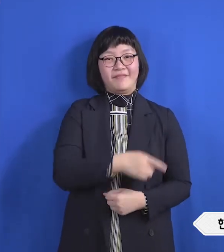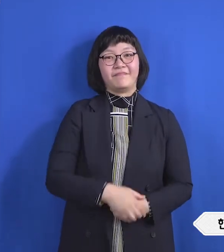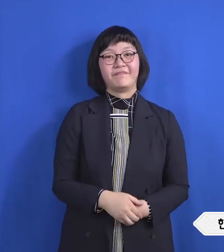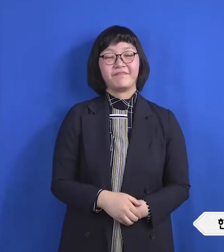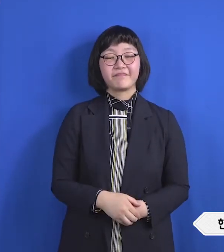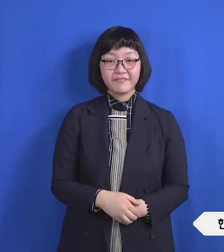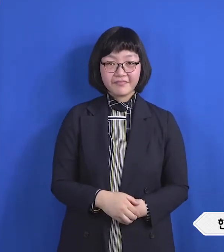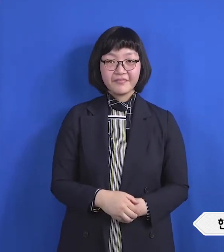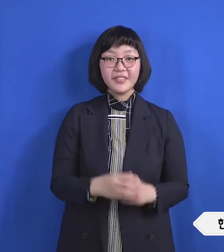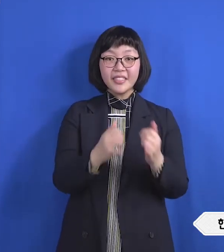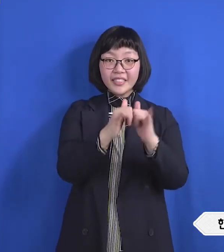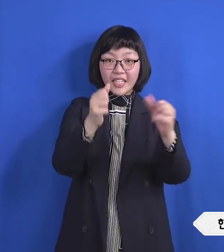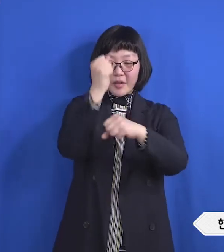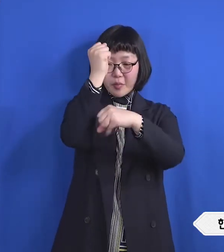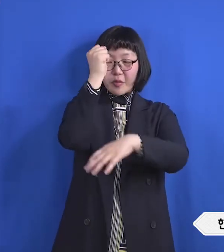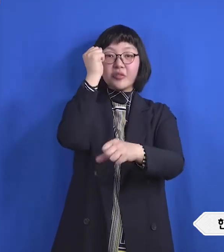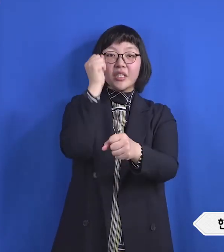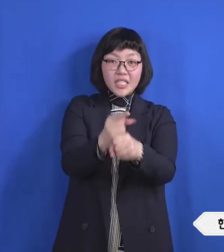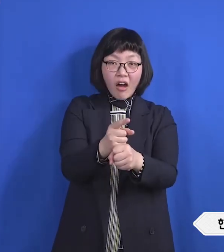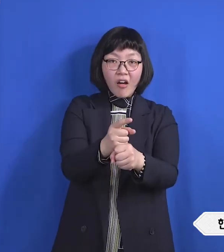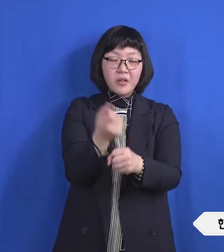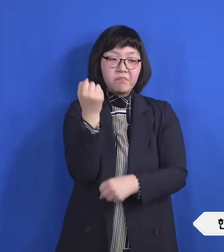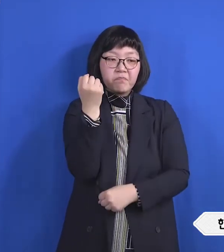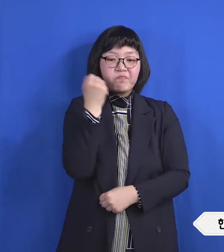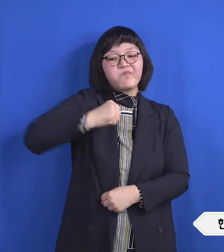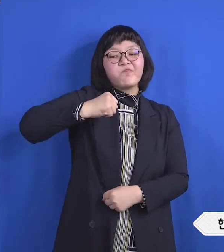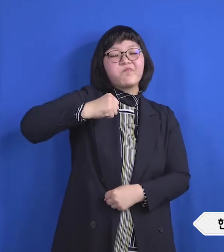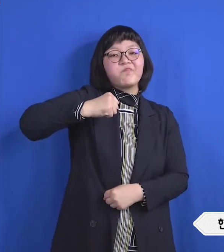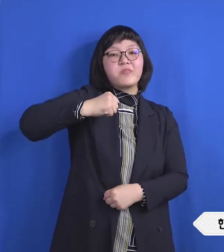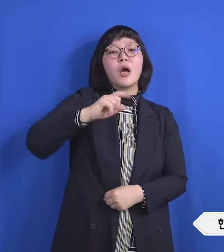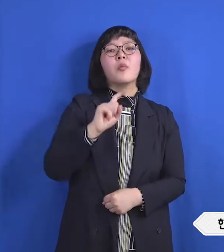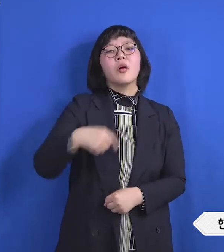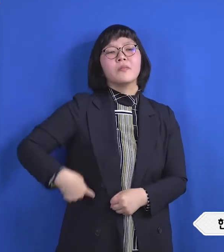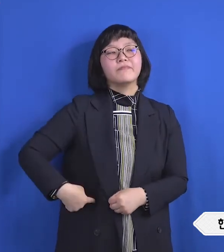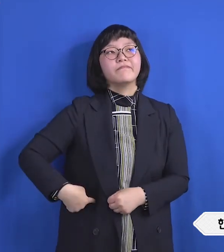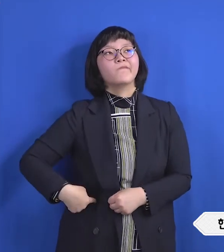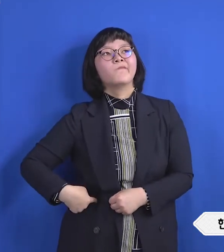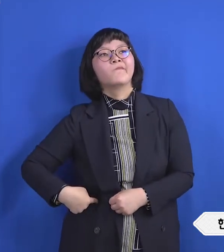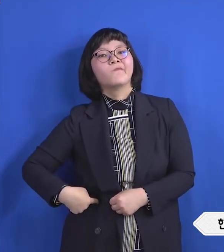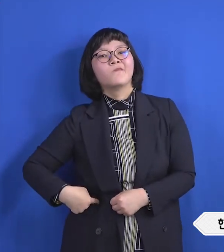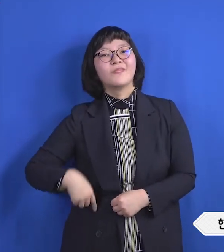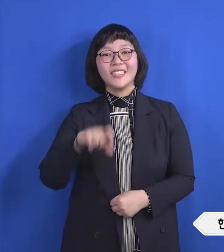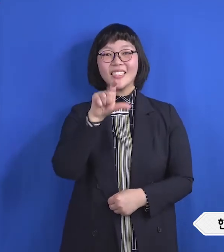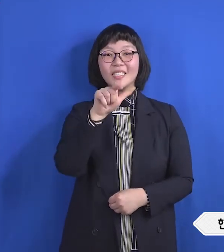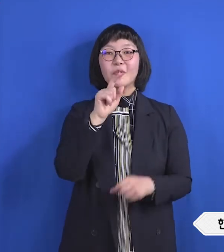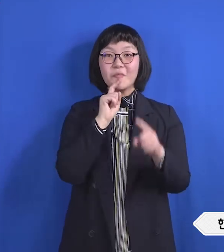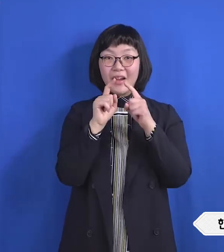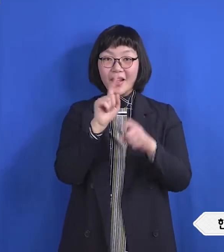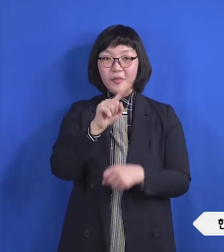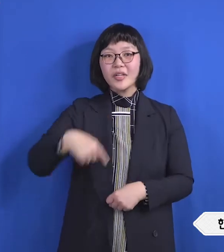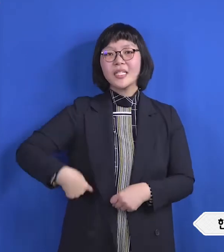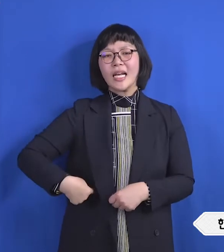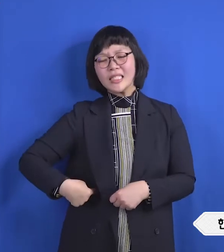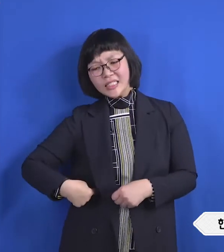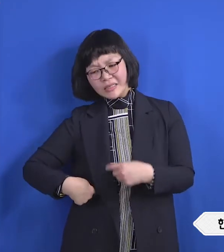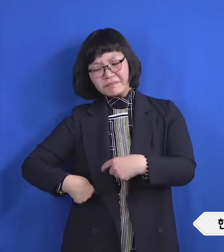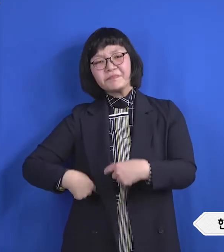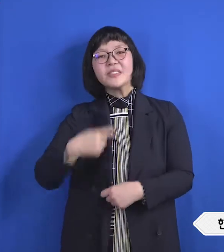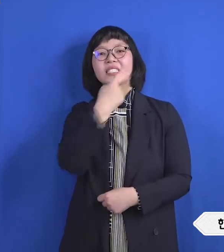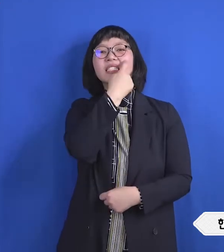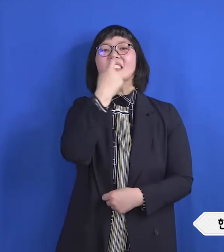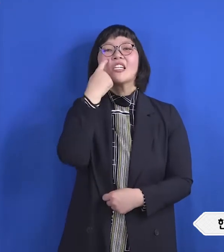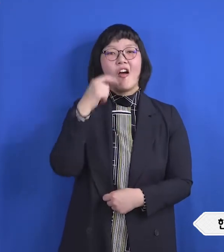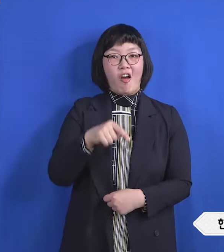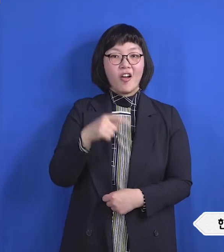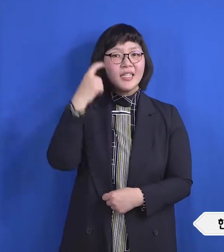그 인간 본성의 법을 어기면 마음이 괴롭습니다. 15절에 양심이 증거가 되어